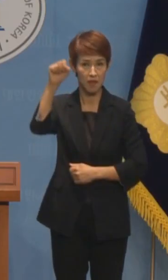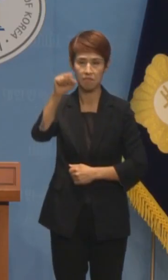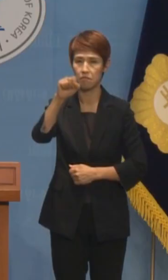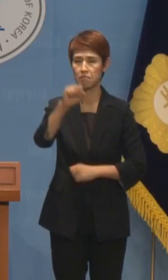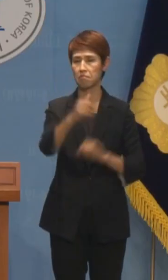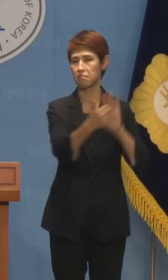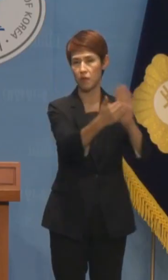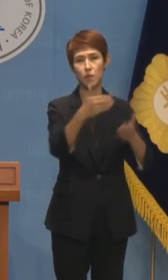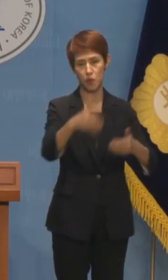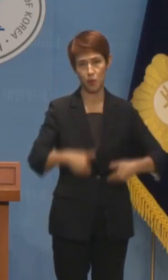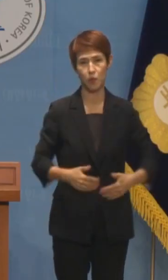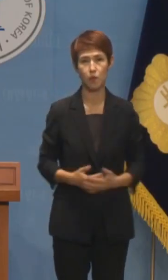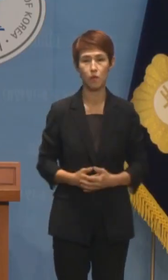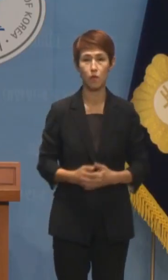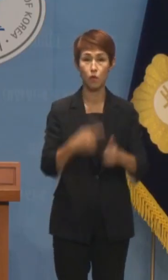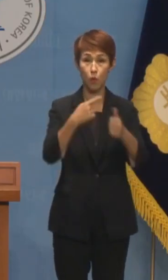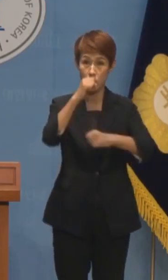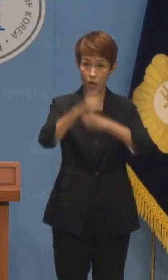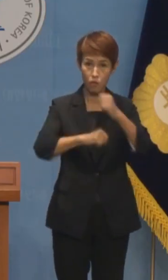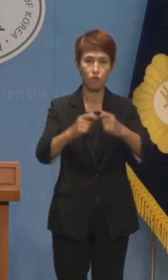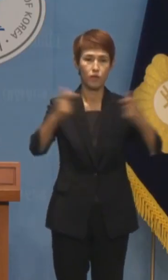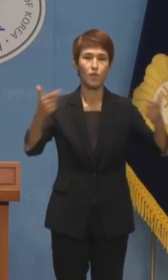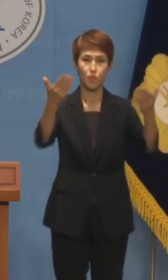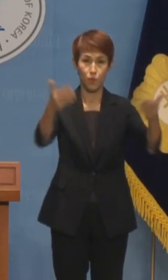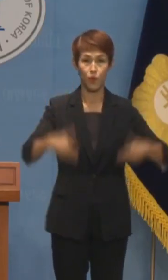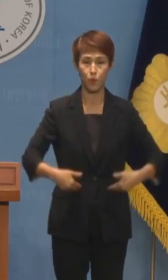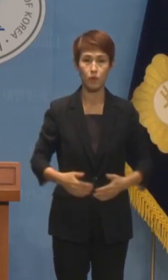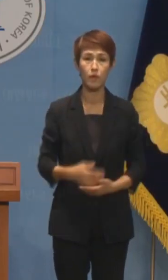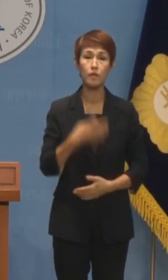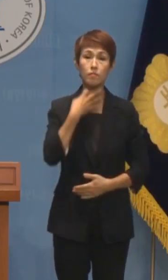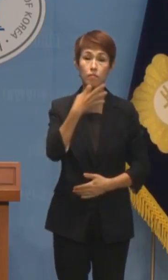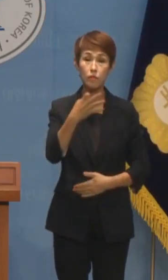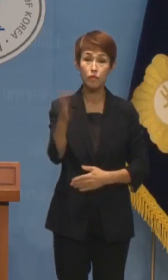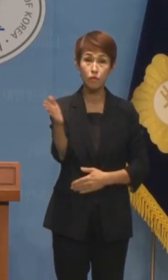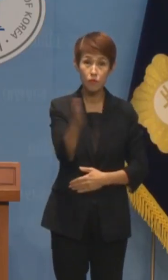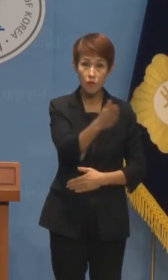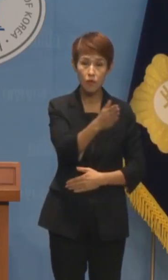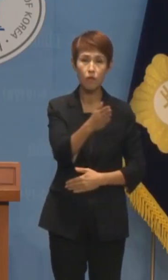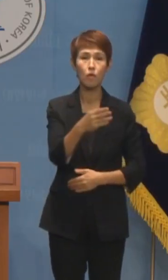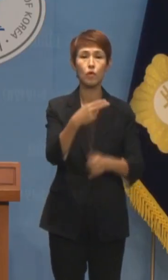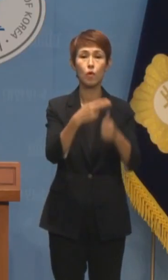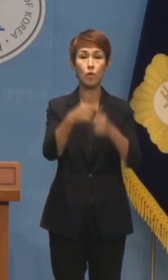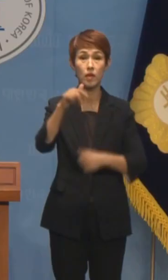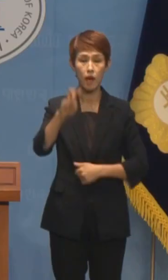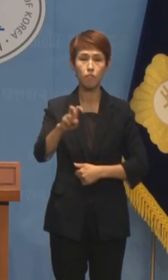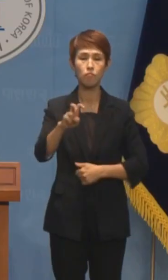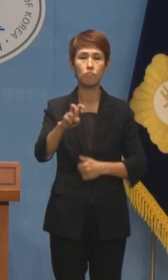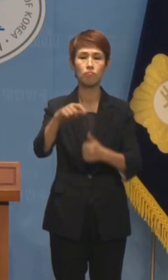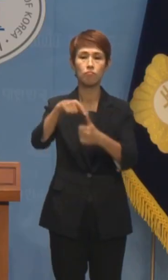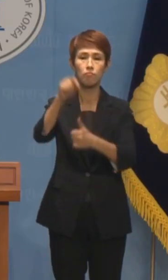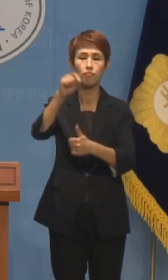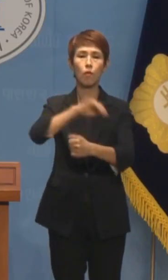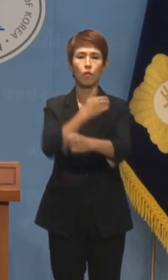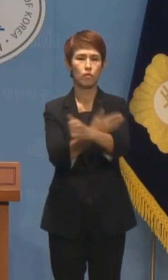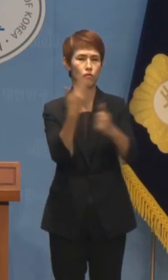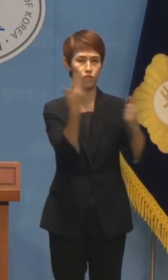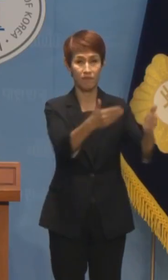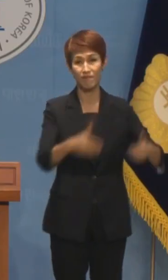합니다. 만 14세부터 교육감을 예비 후보로 교육감을 뽑을 수 있도록 해야 합니다.